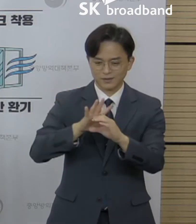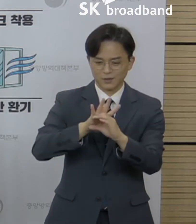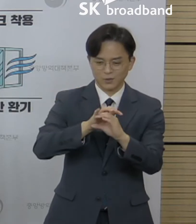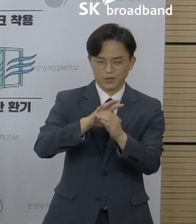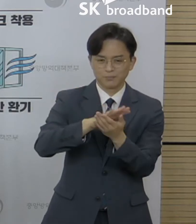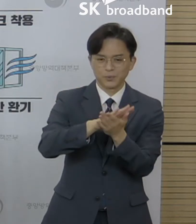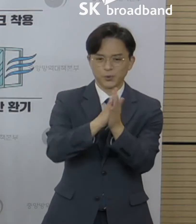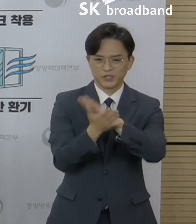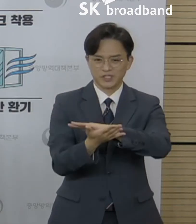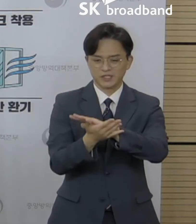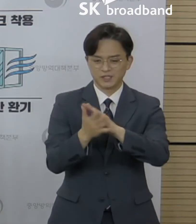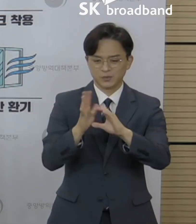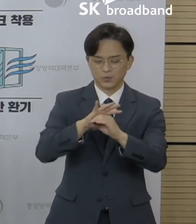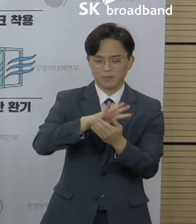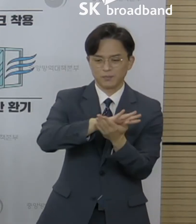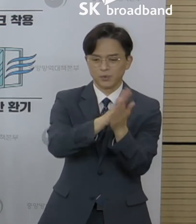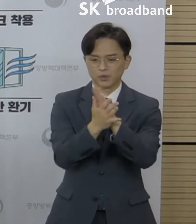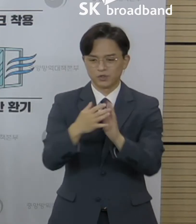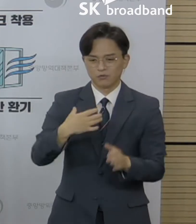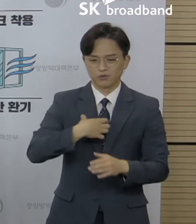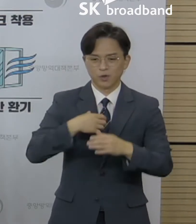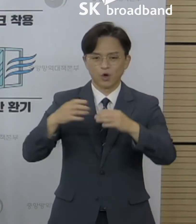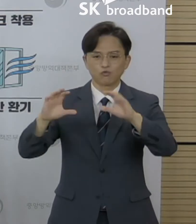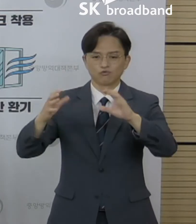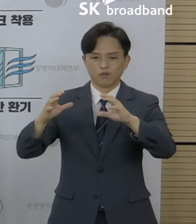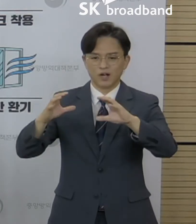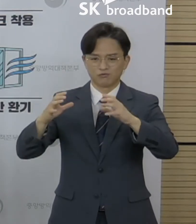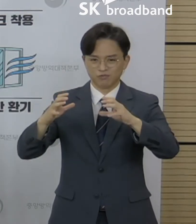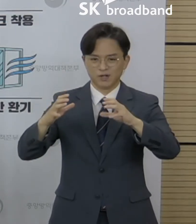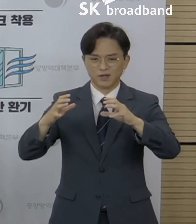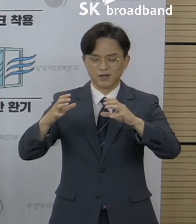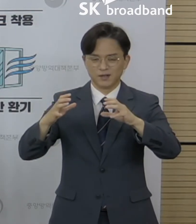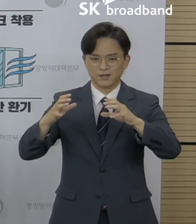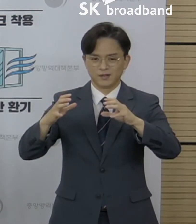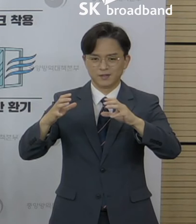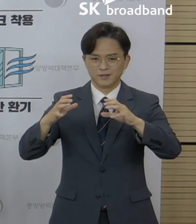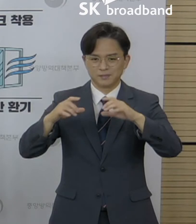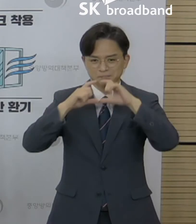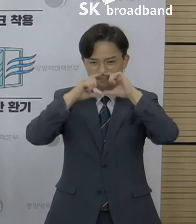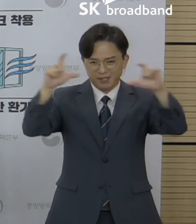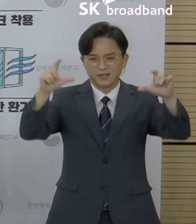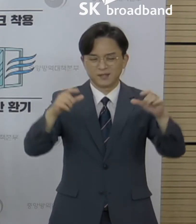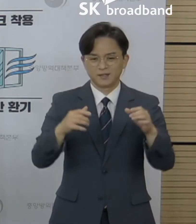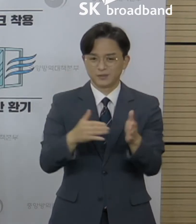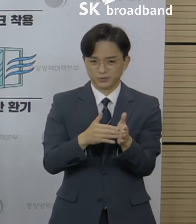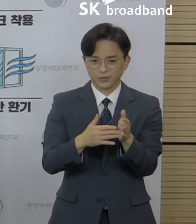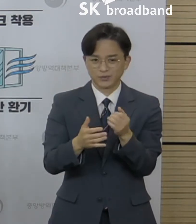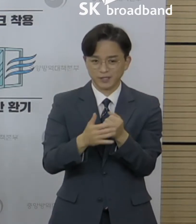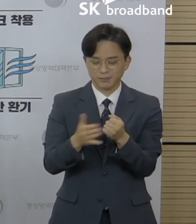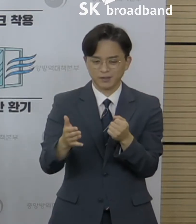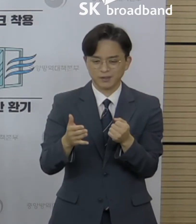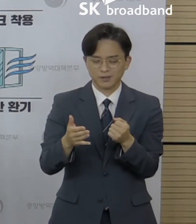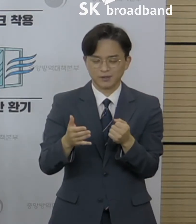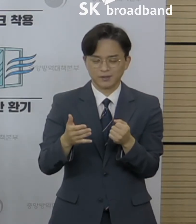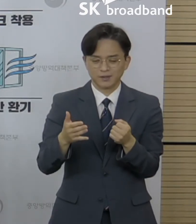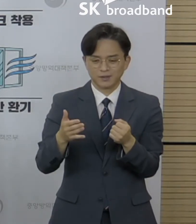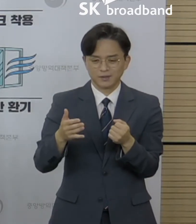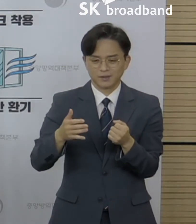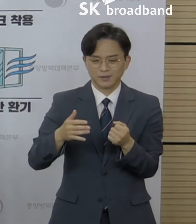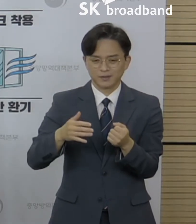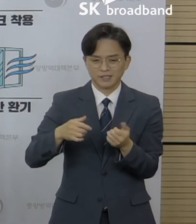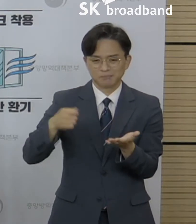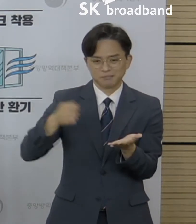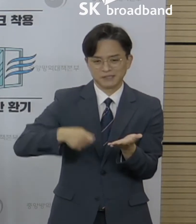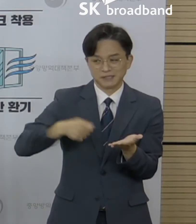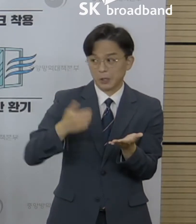인도네시아를 추가한 바 있습니다. 이에 따라서 외교 공무 외에 신규 비자의 발급에 제한이 있게 되고 또한 지난